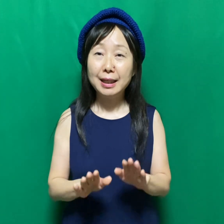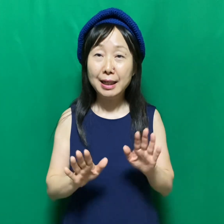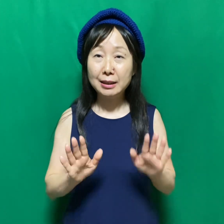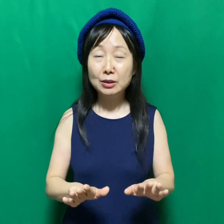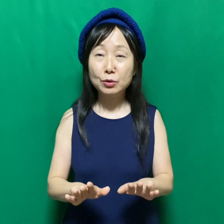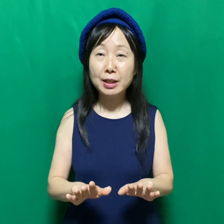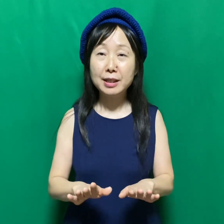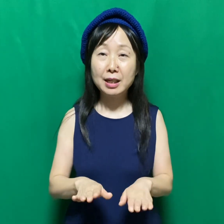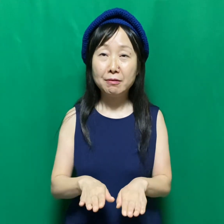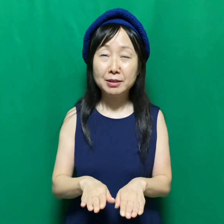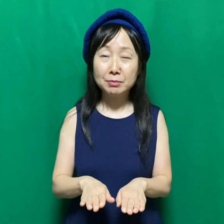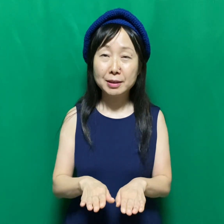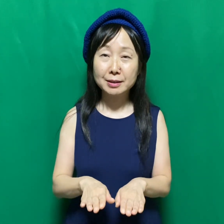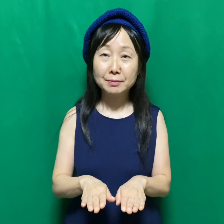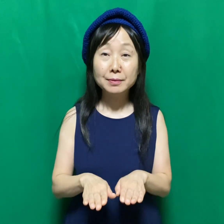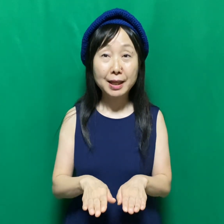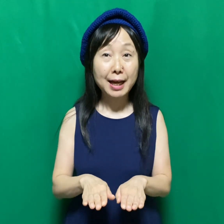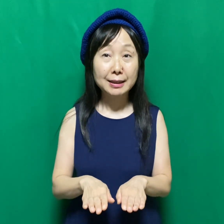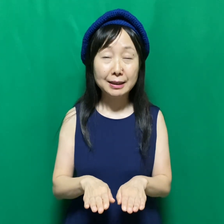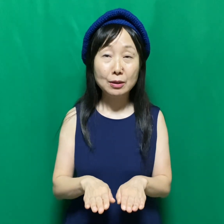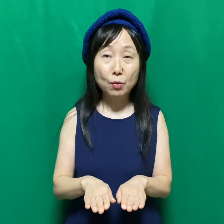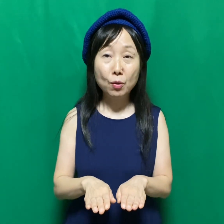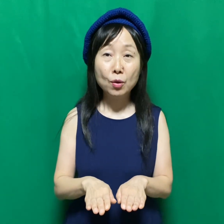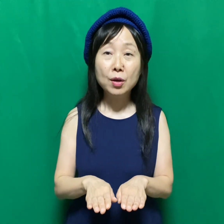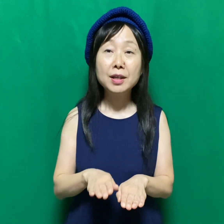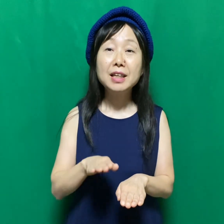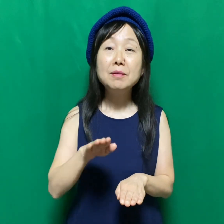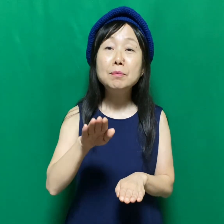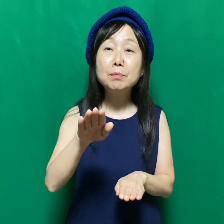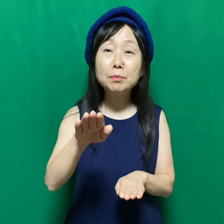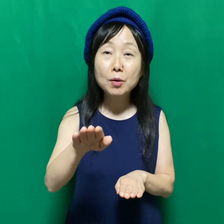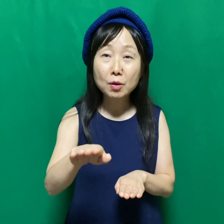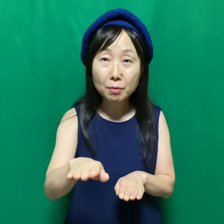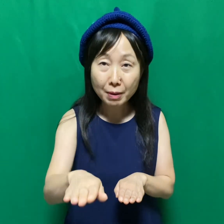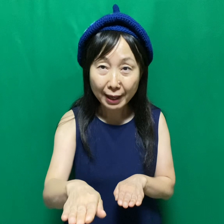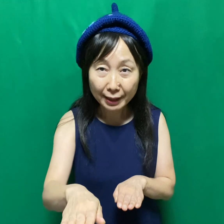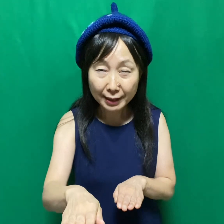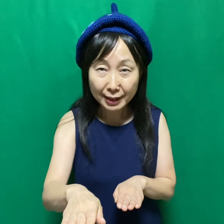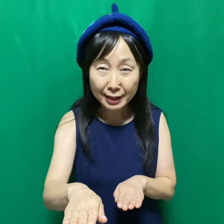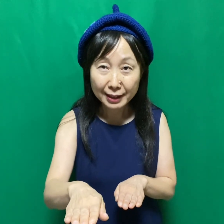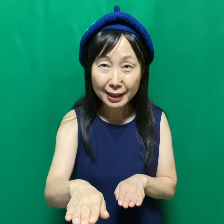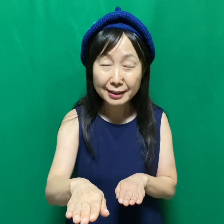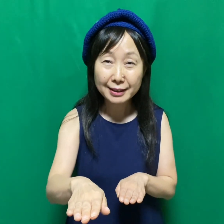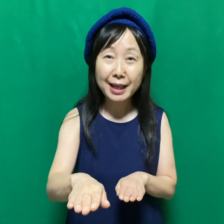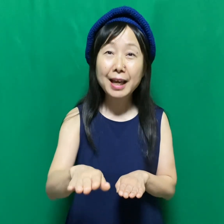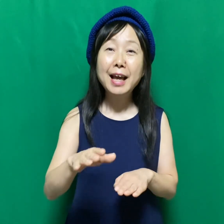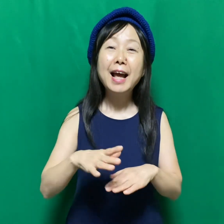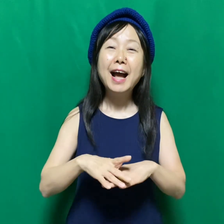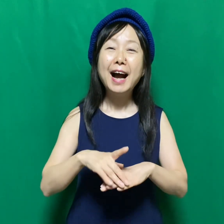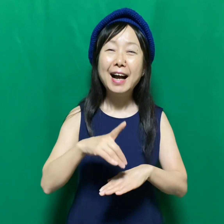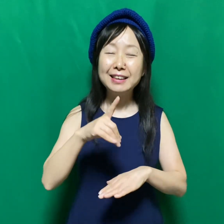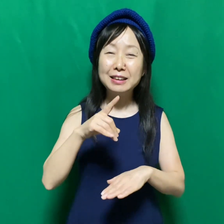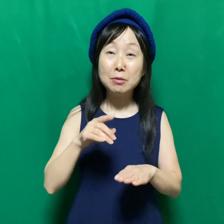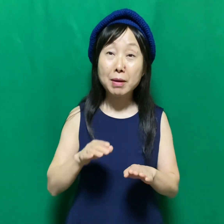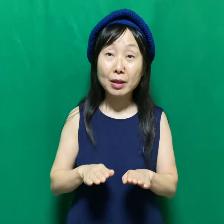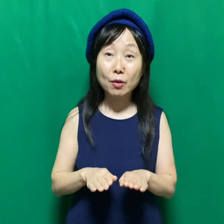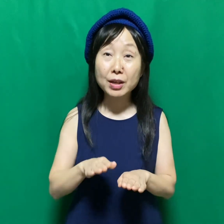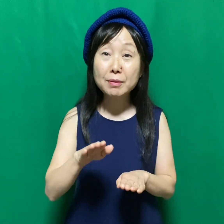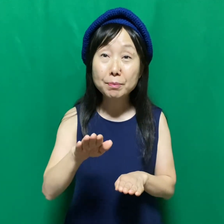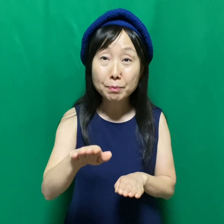形、足を手で表しますね。足を一歩前に出して、初めの一歩